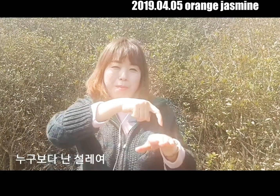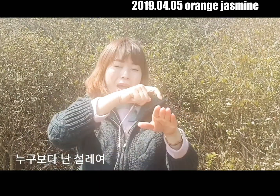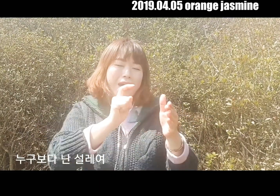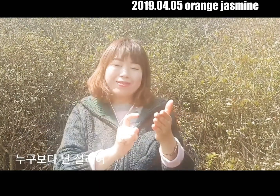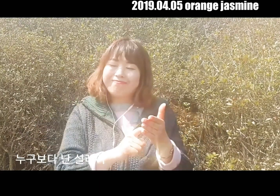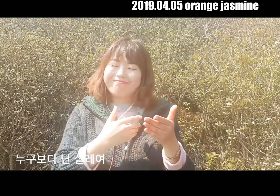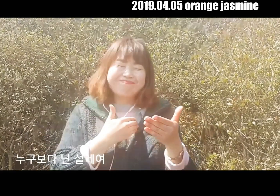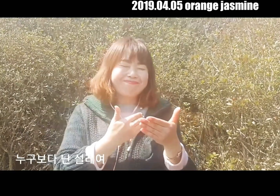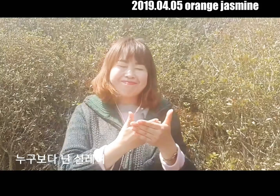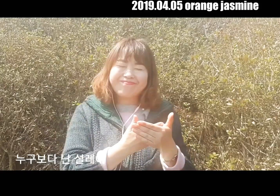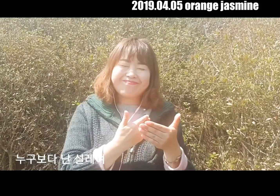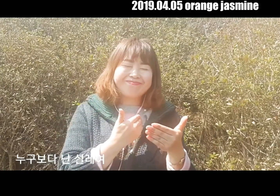설레요.